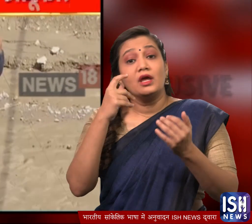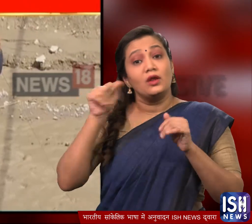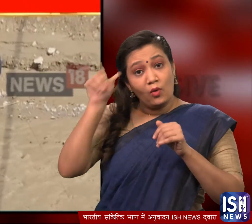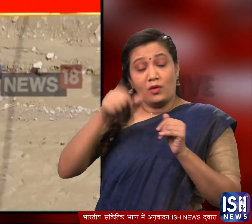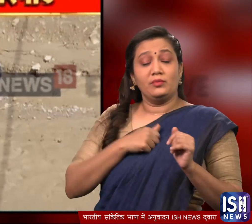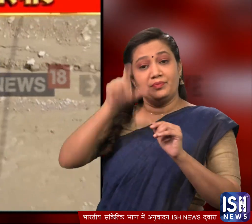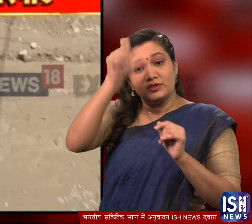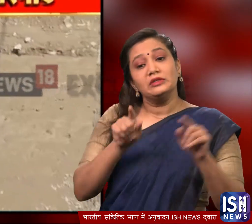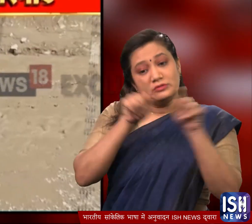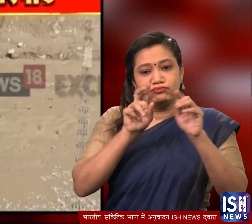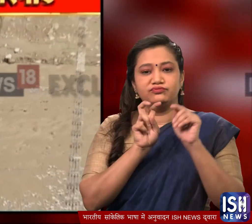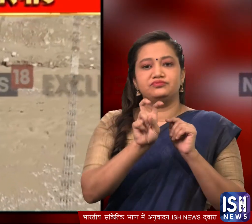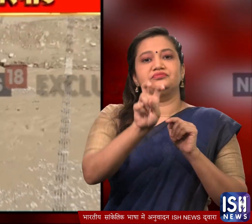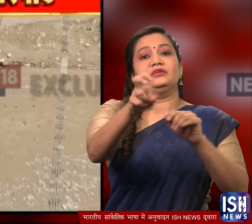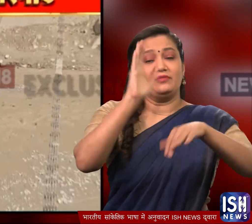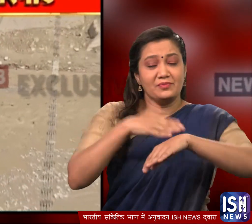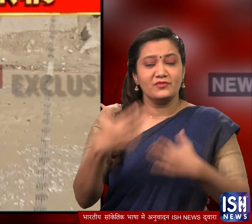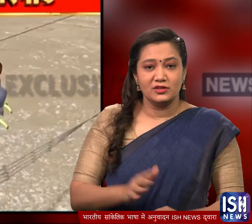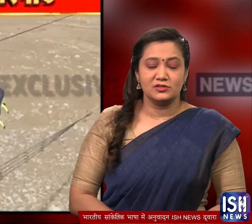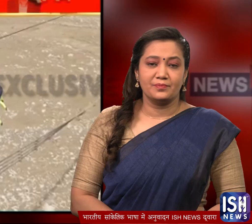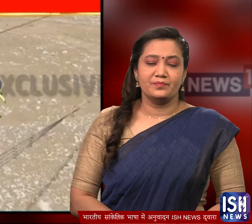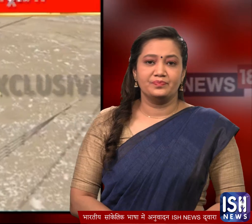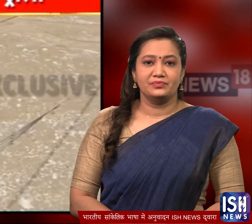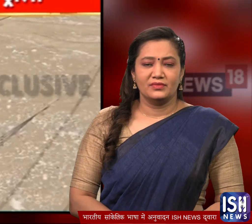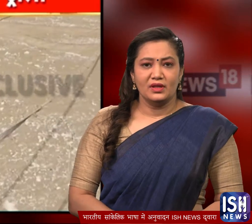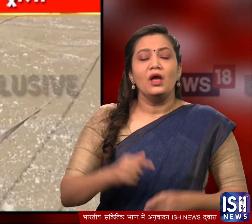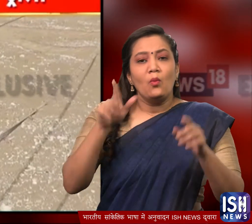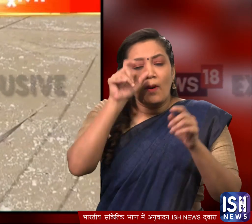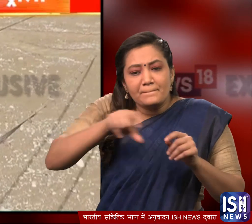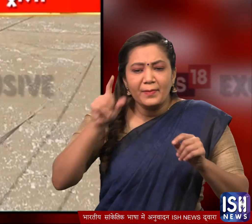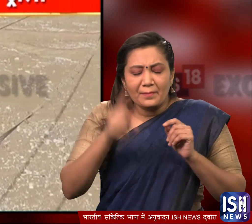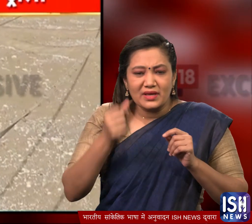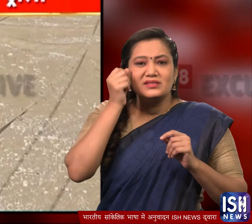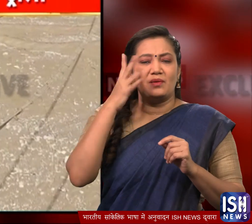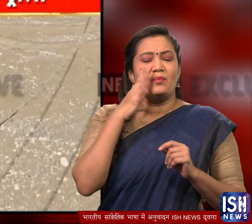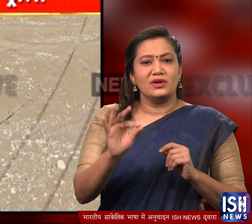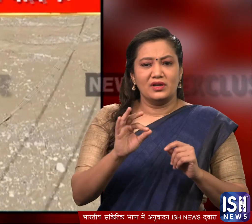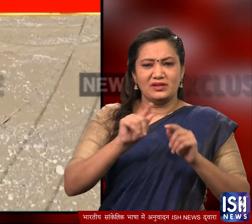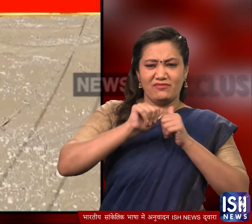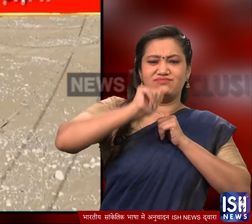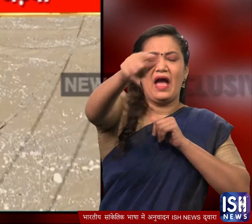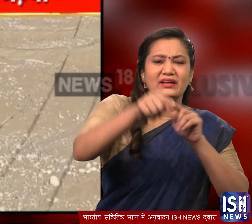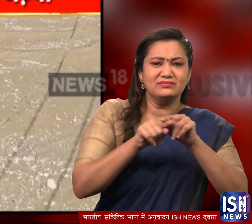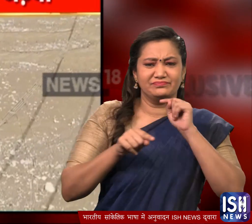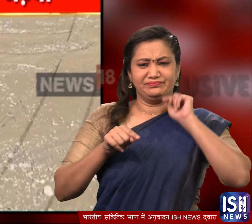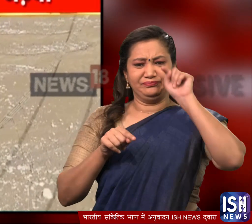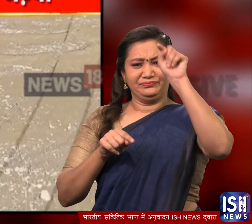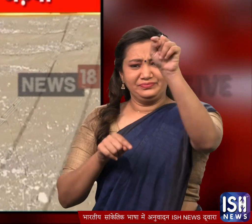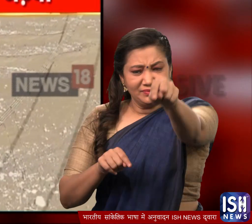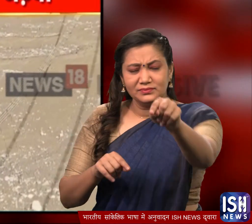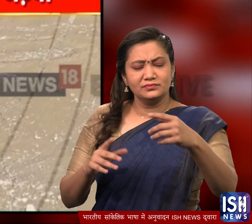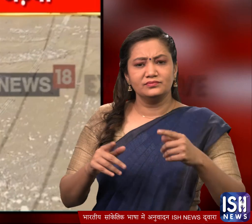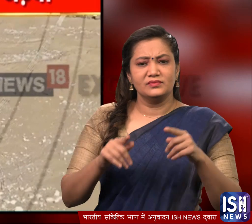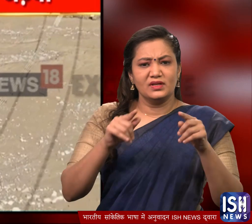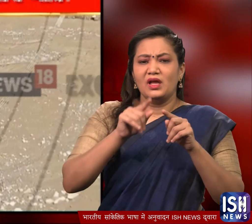के दीपक बिष्ट ने भी इसी तरह नदी को पार किया। लोगों को ये दिखाना जरूरी है कि यहाँ से जो दूरी तक आप देख रहे